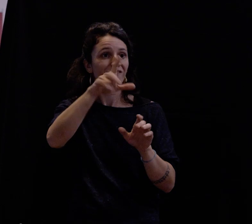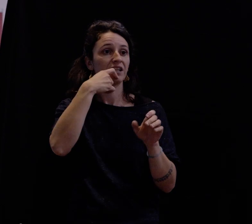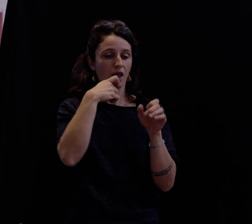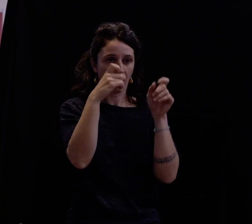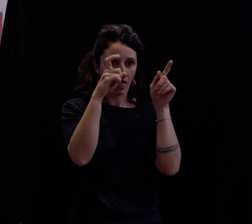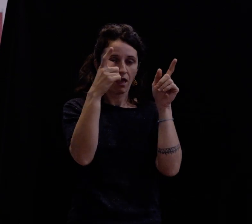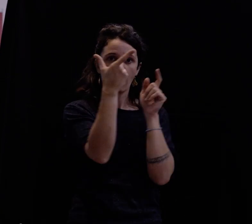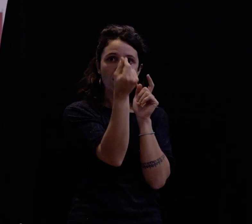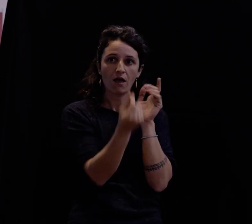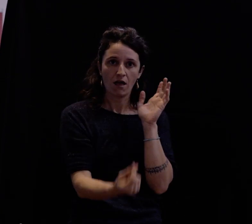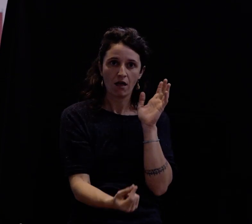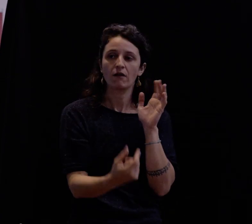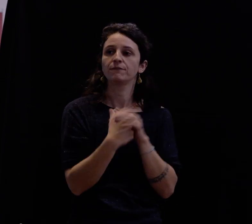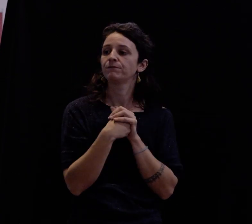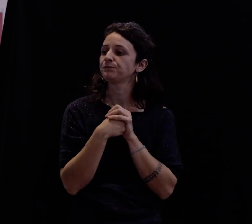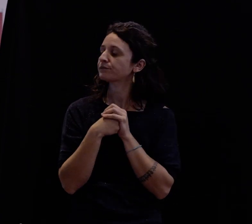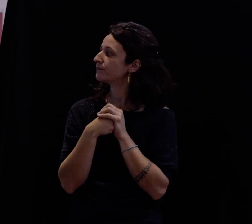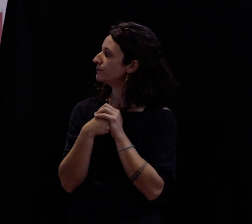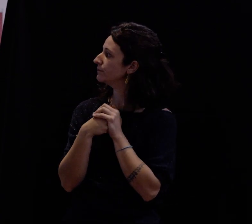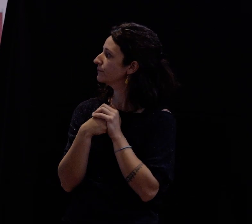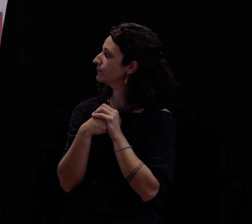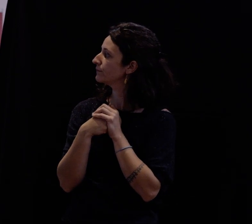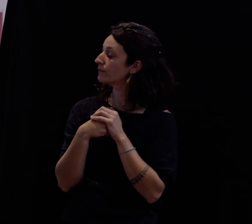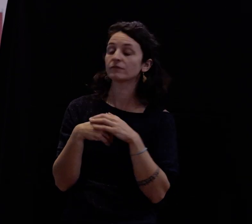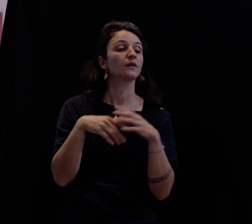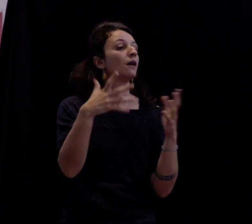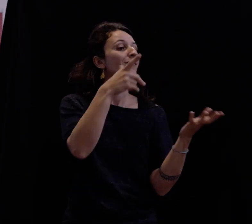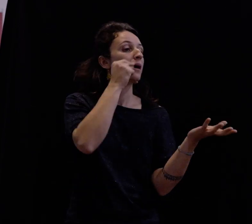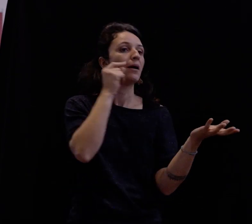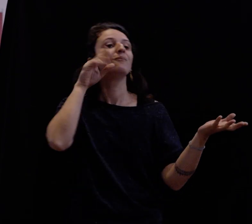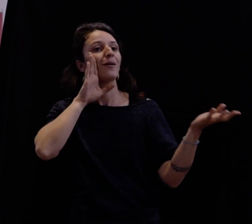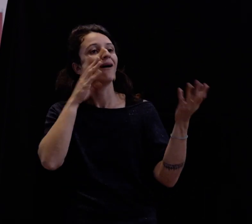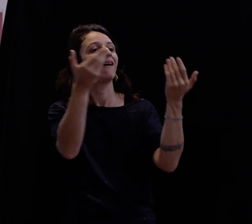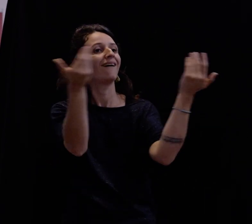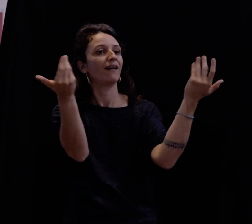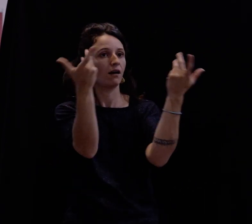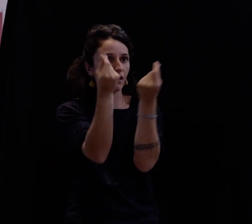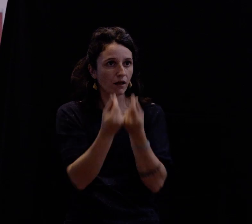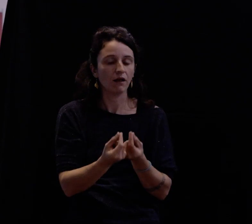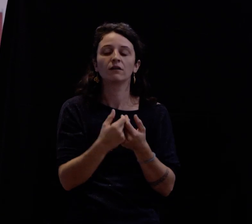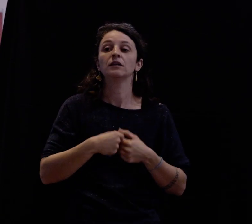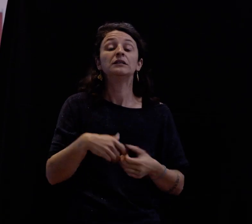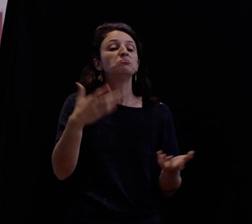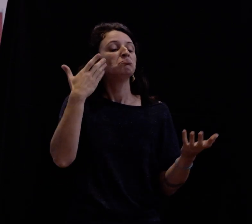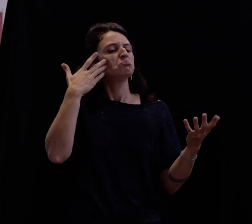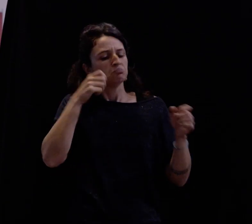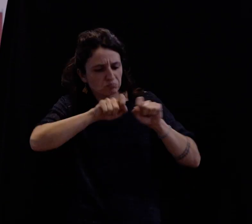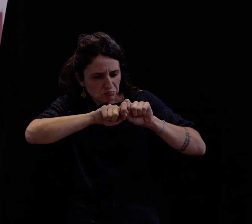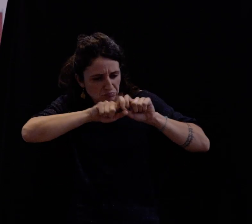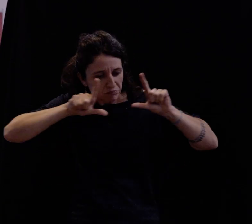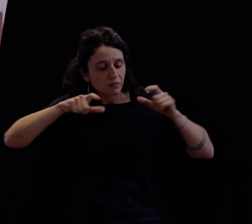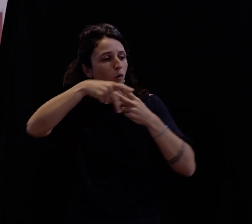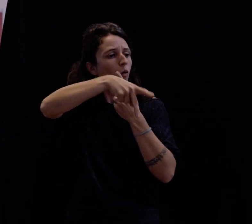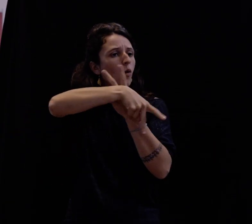qui vient du père, un exemplaire qui vient de la mère. Si on zoome un peu, on voit que ces chromosomes, en fait, c'est un petit peu comme